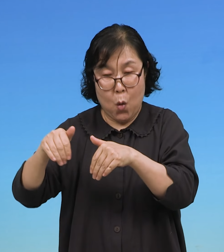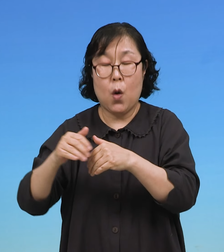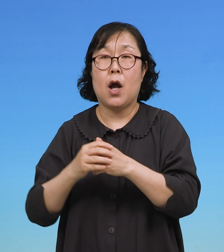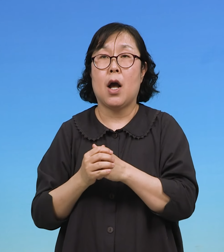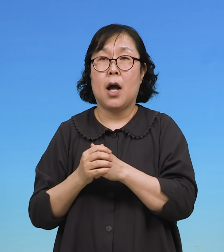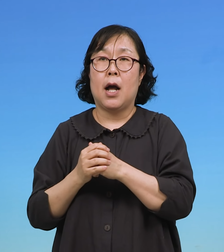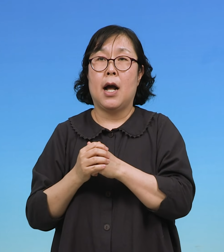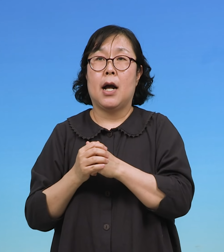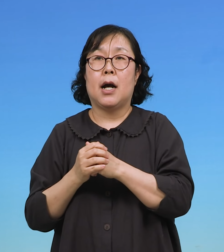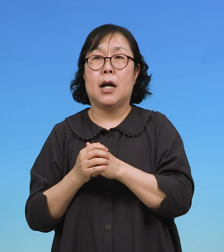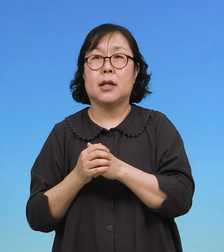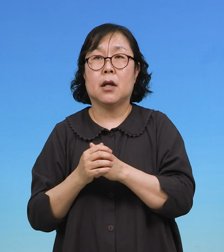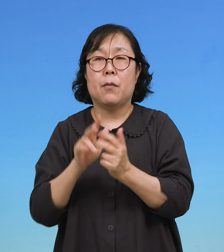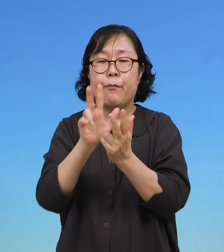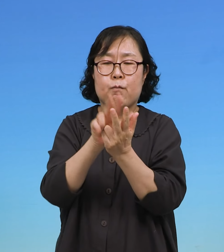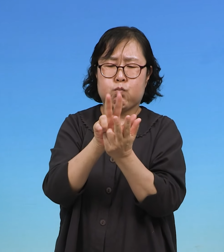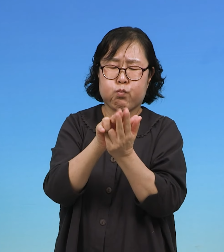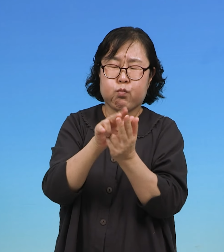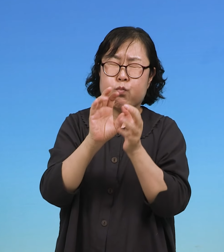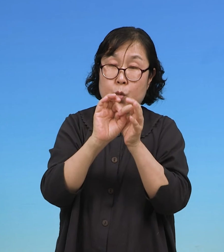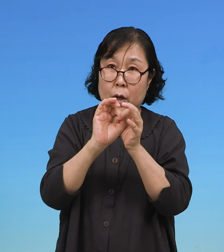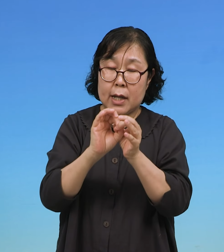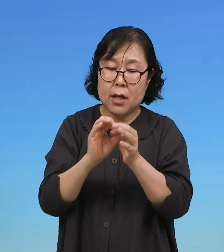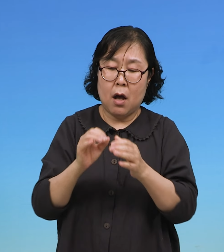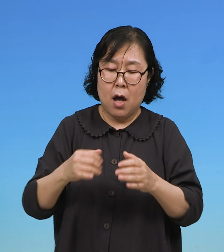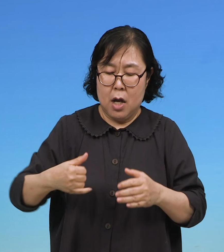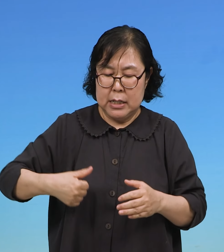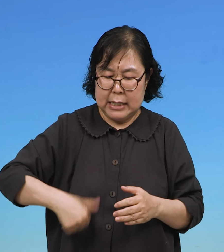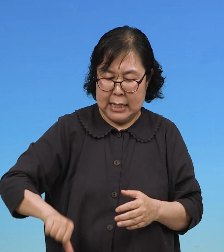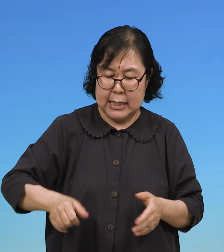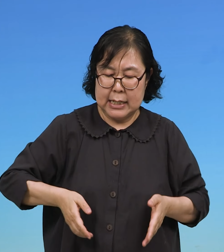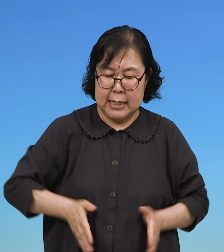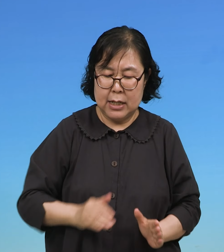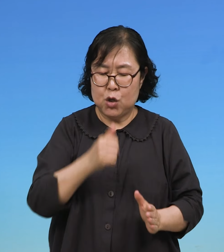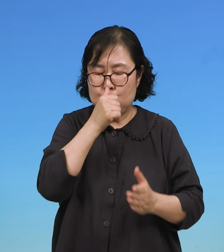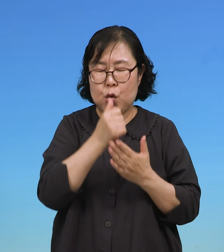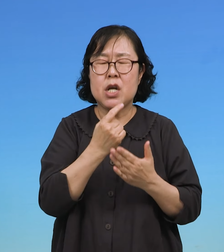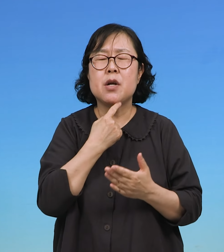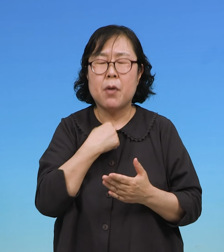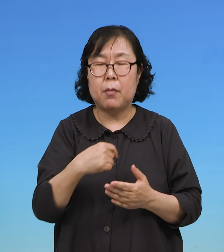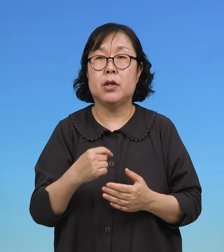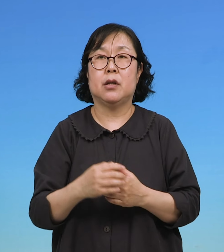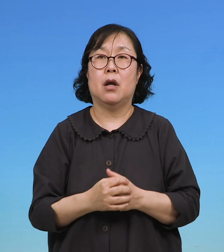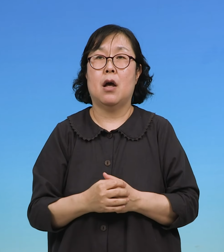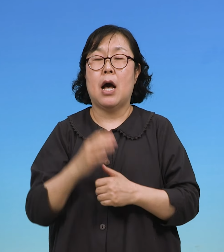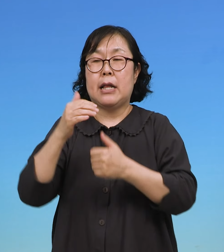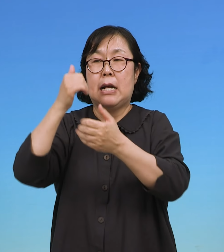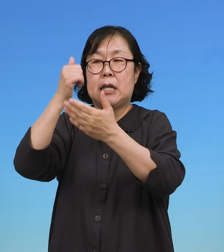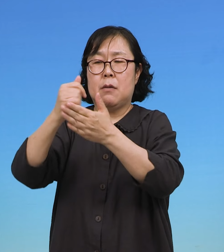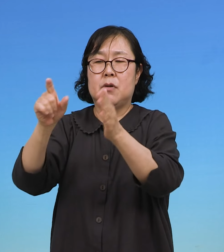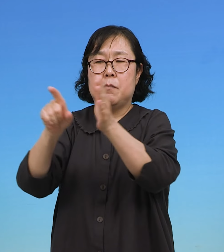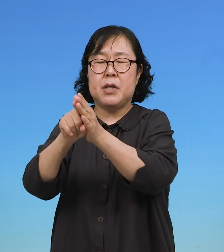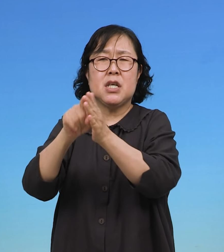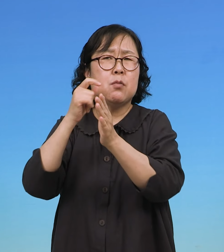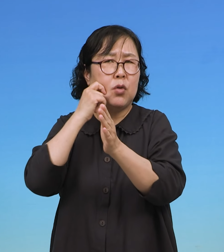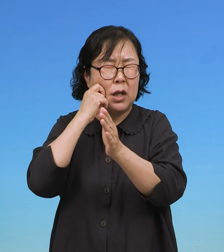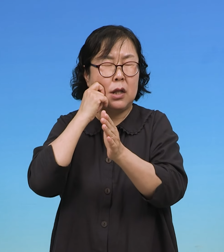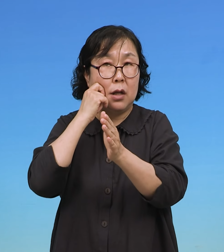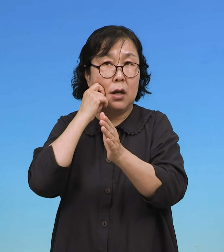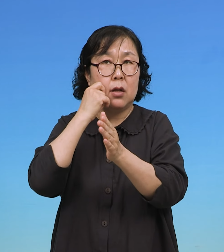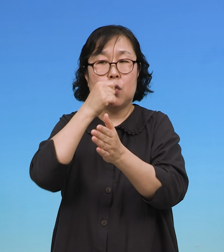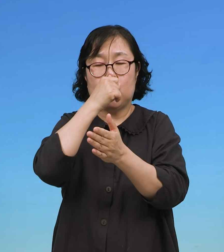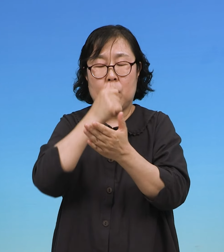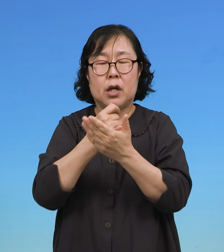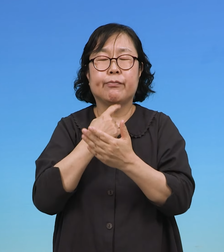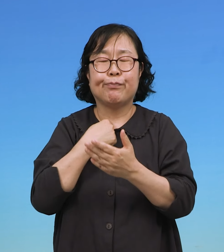그 몸종, 그 첩을 통해 가지고 자식을 낳는 죄를 저지른 거잖아요. 하나님을 불신한